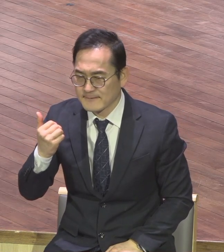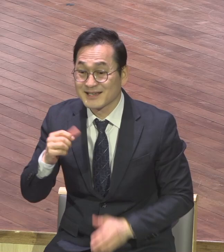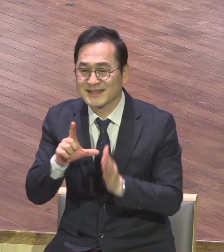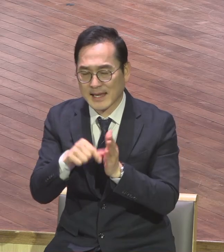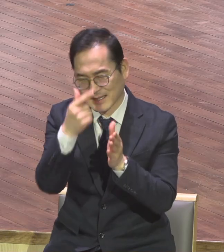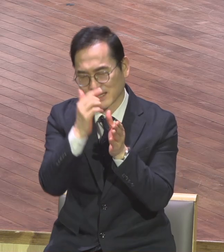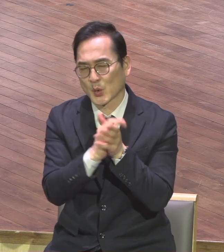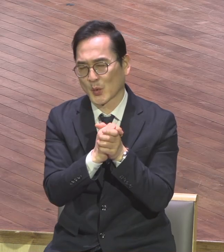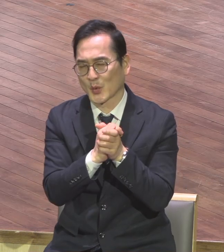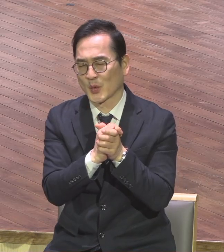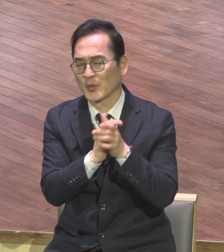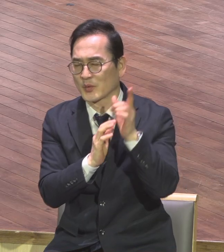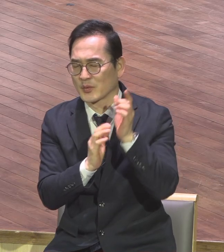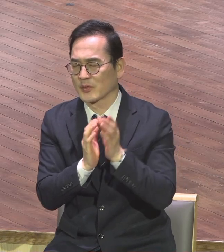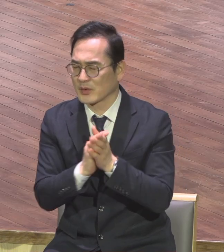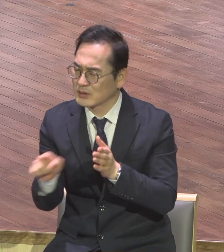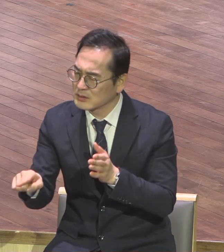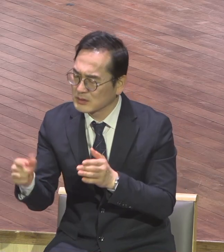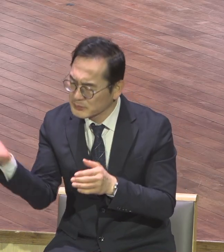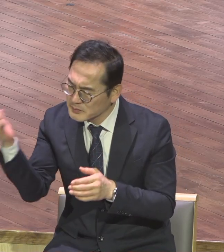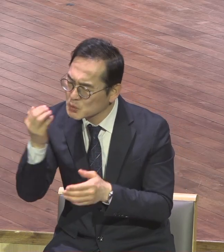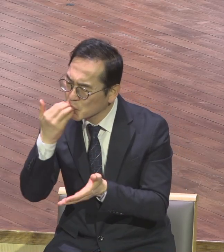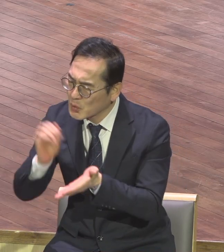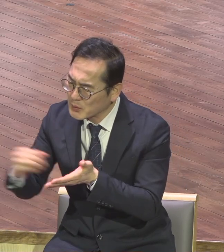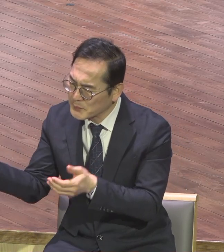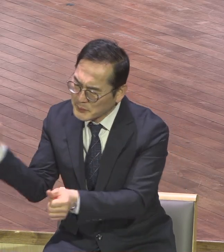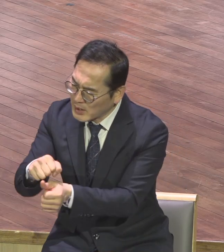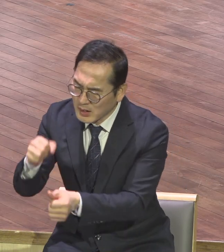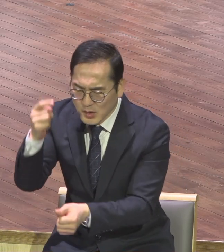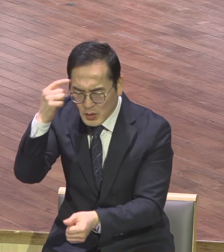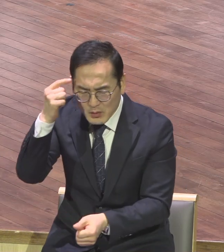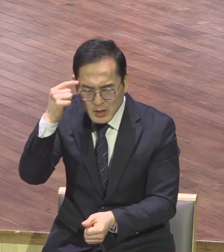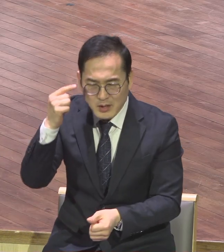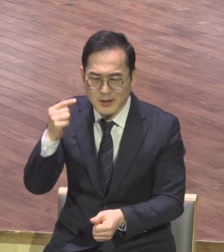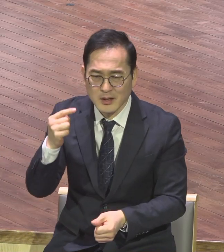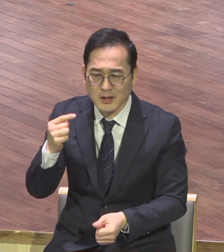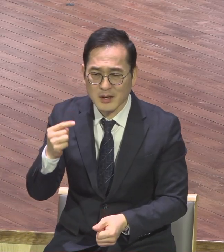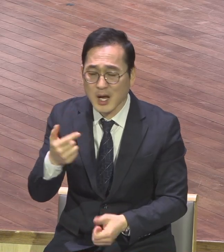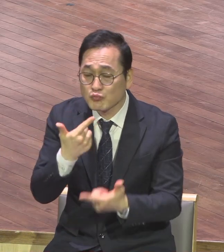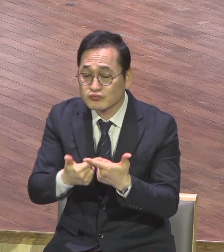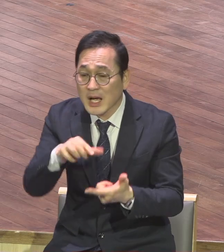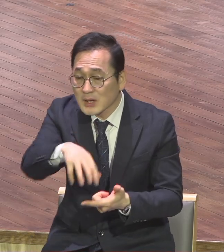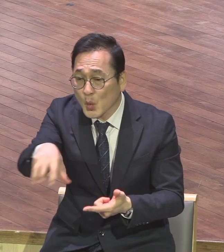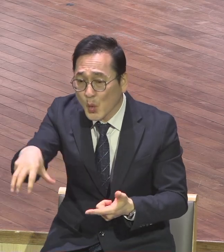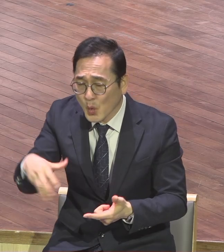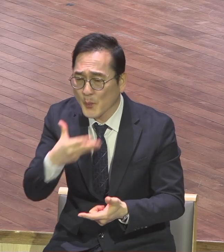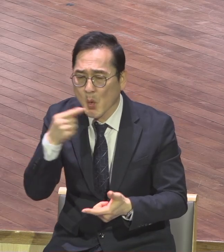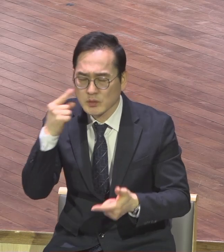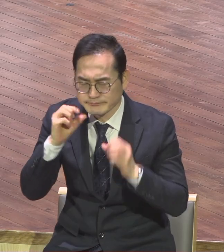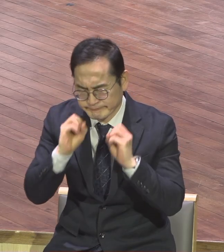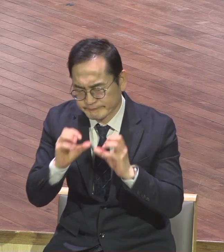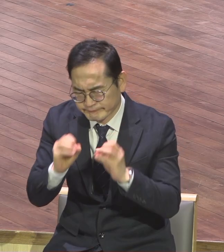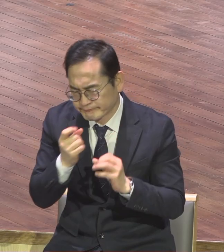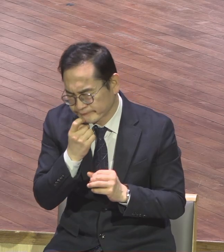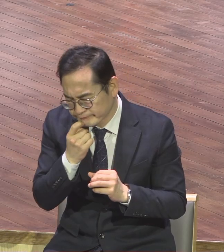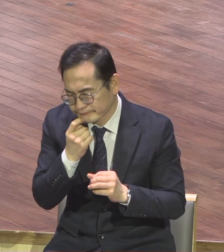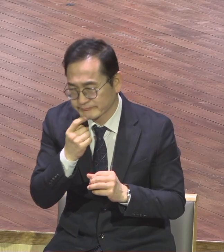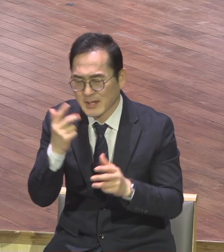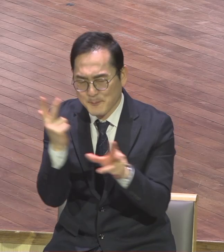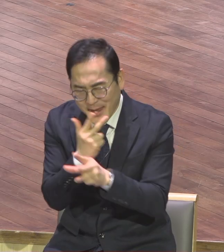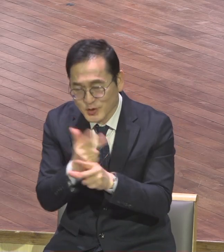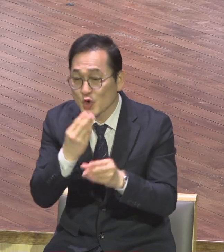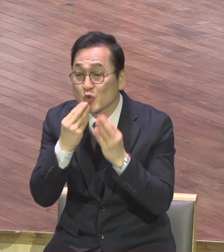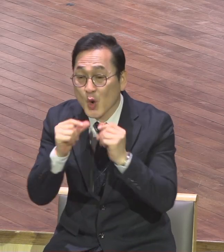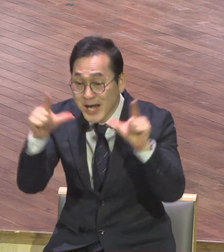그 친구하고 내하고 이 부산을 복음하겠다고 그야말로 매주 토요일마다 한동안 그렇게